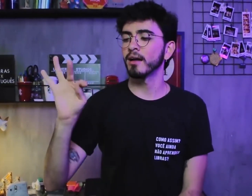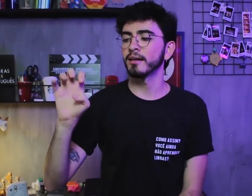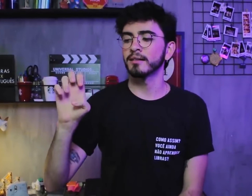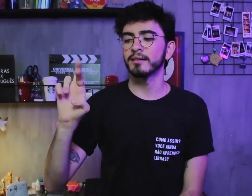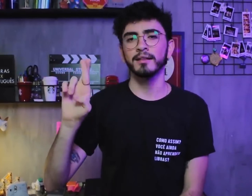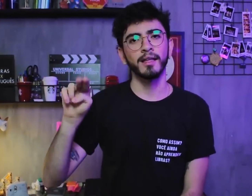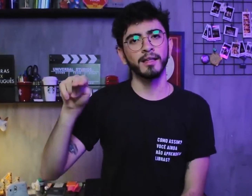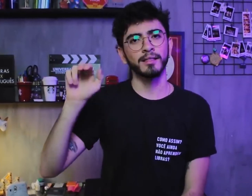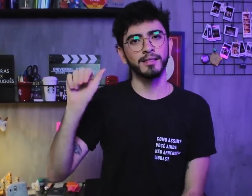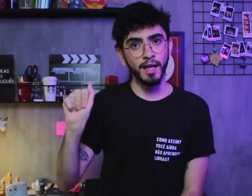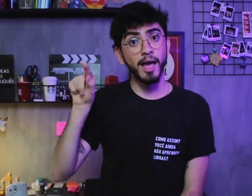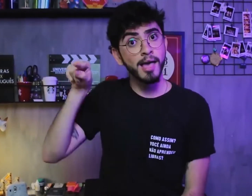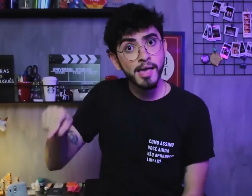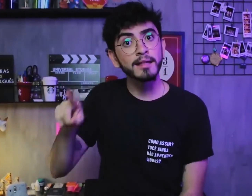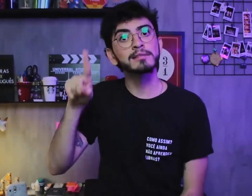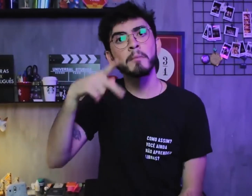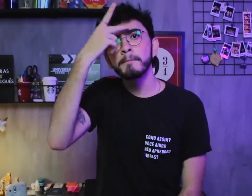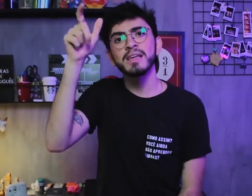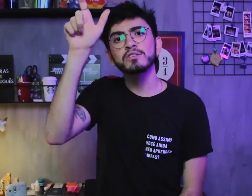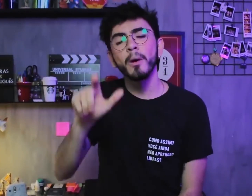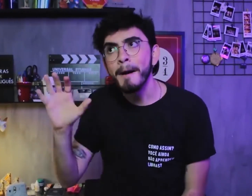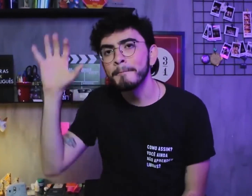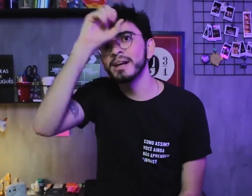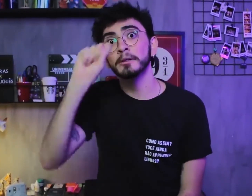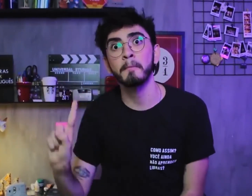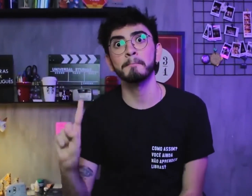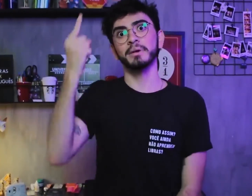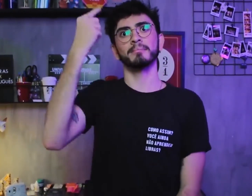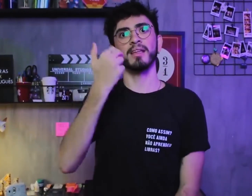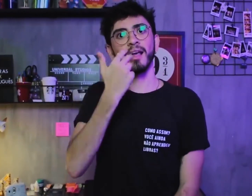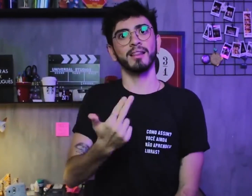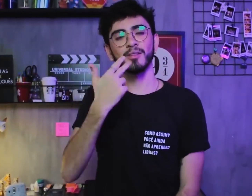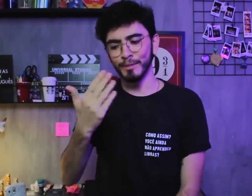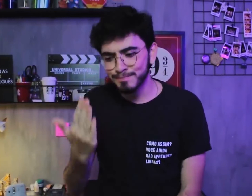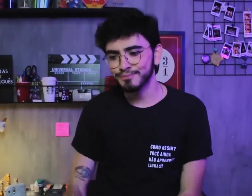termo língua materna? É a primeira língua que uma pessoa aprende para se comunicar.